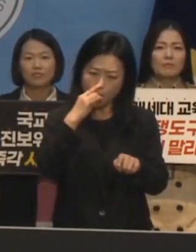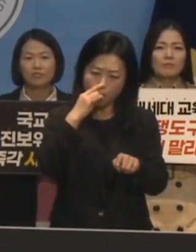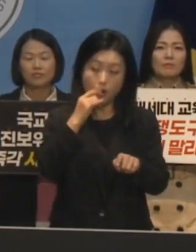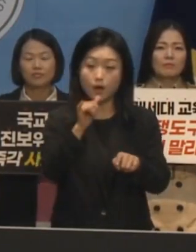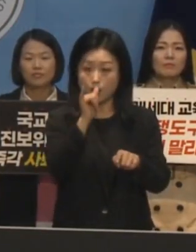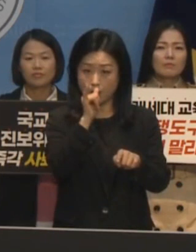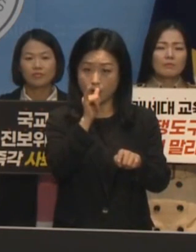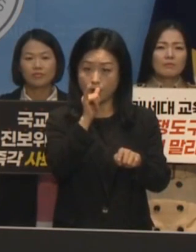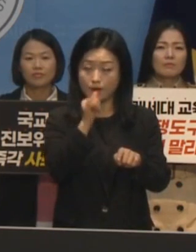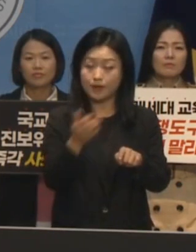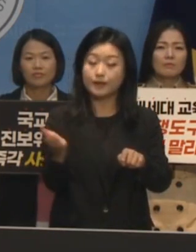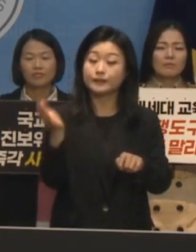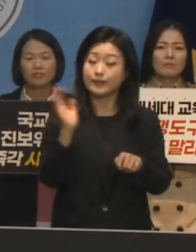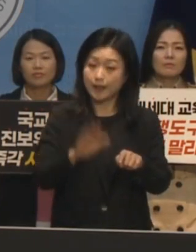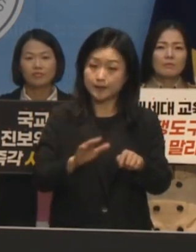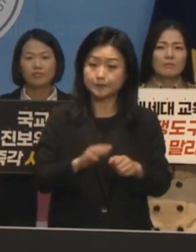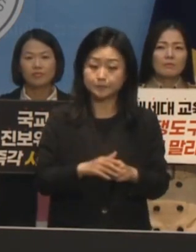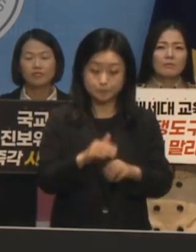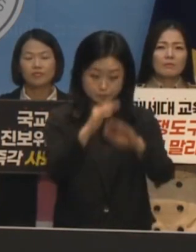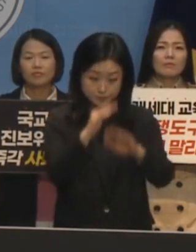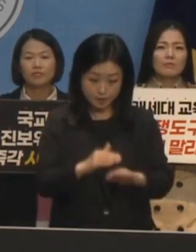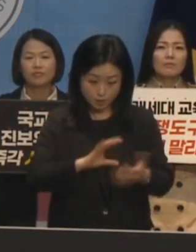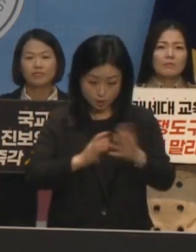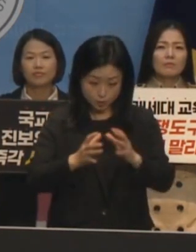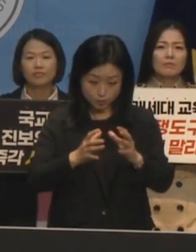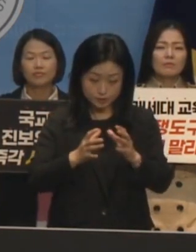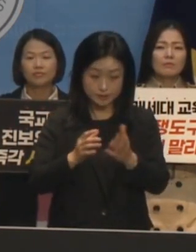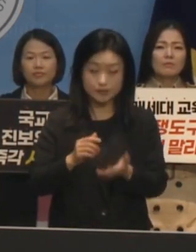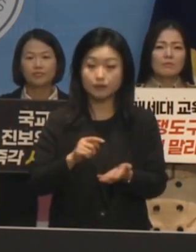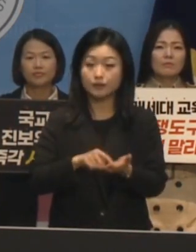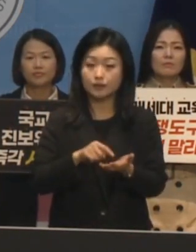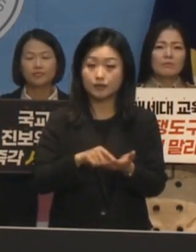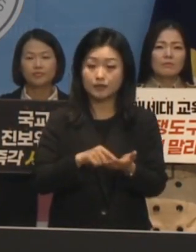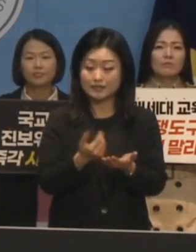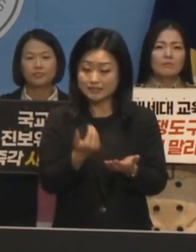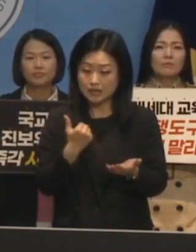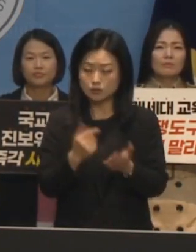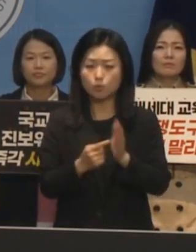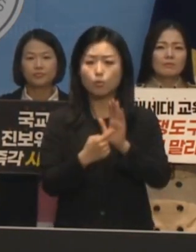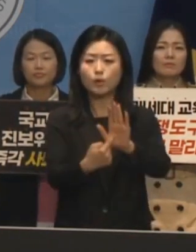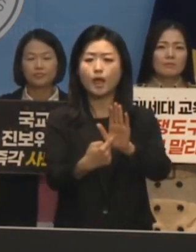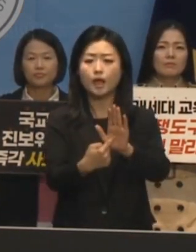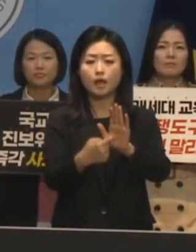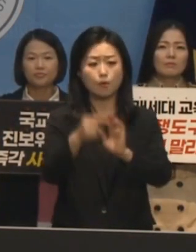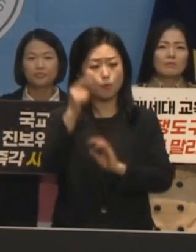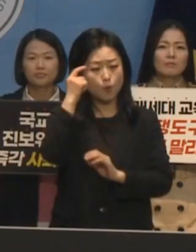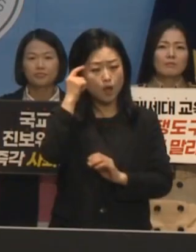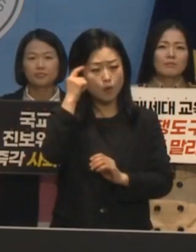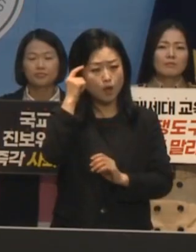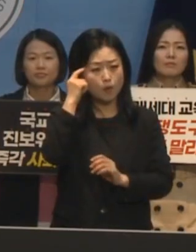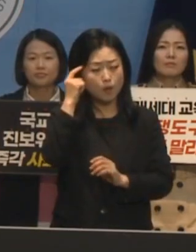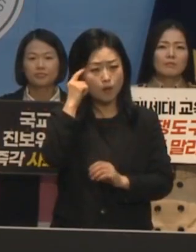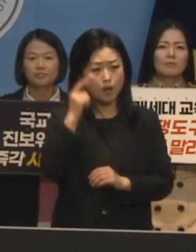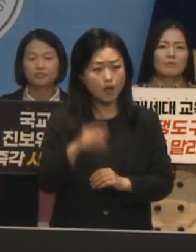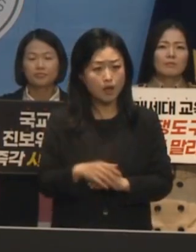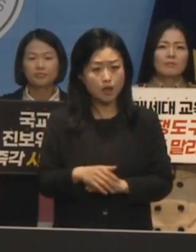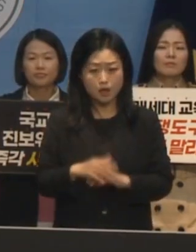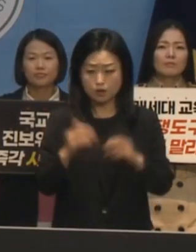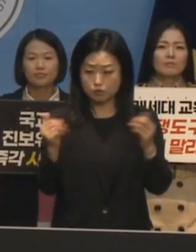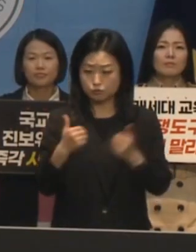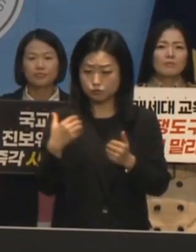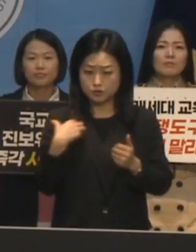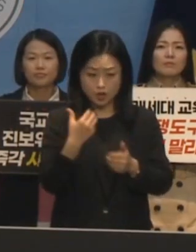이슈들이다. 그런데 이러한 논의 사항이 언론을 통해 사전 공개된 경위가 이번 국정감사를 통해